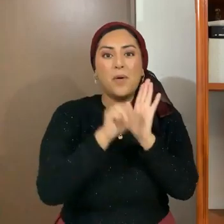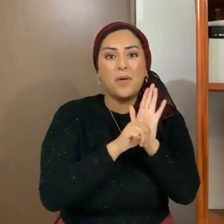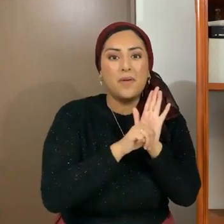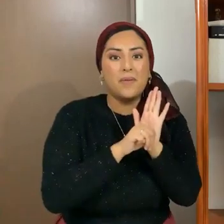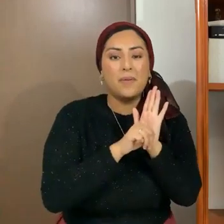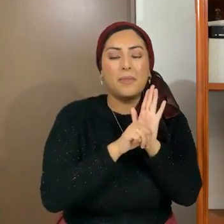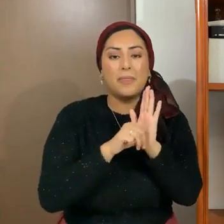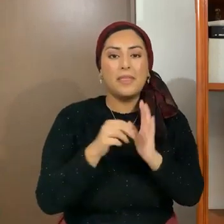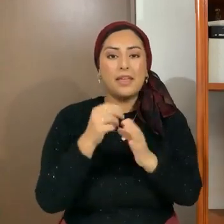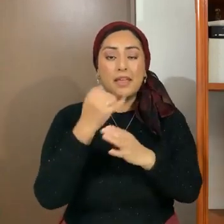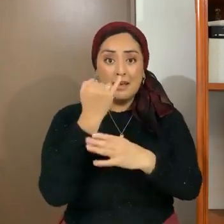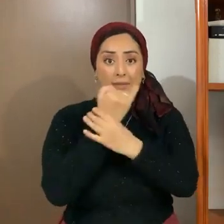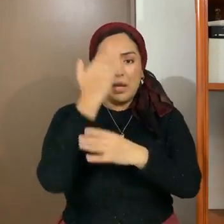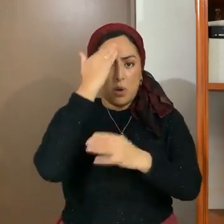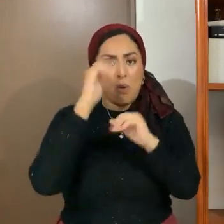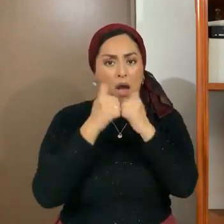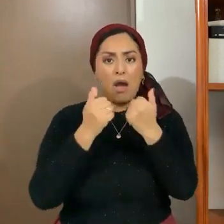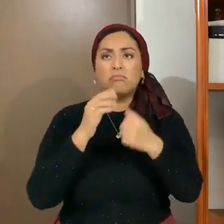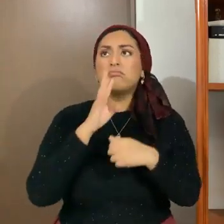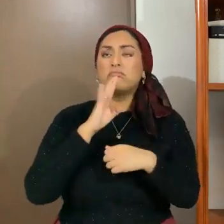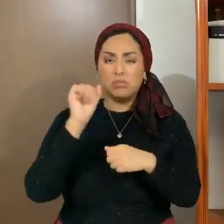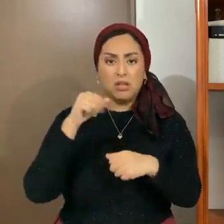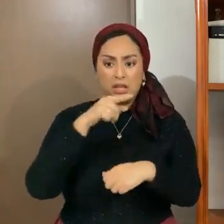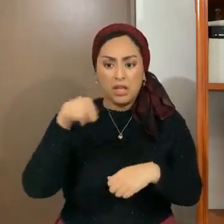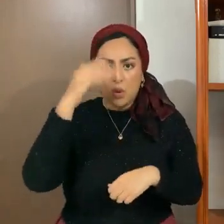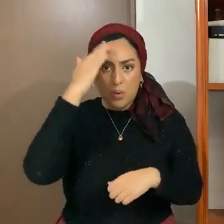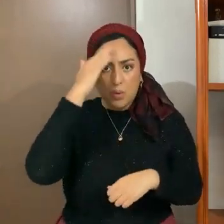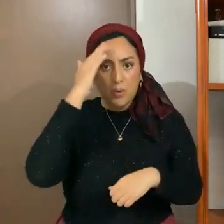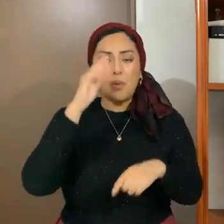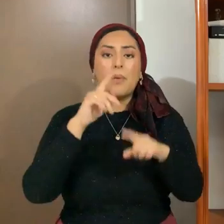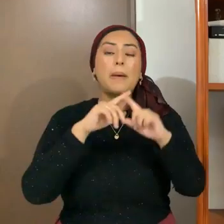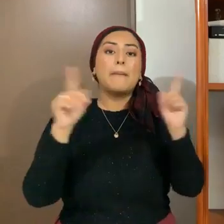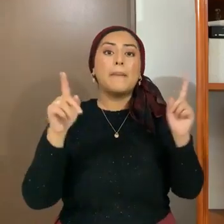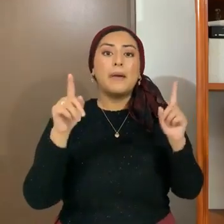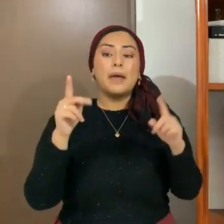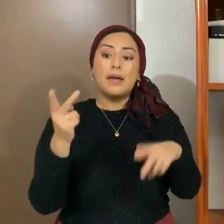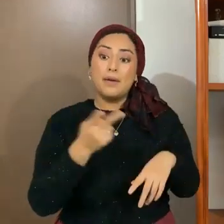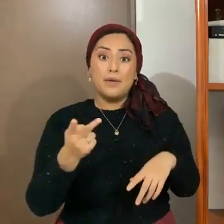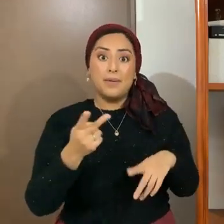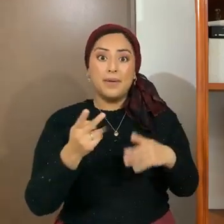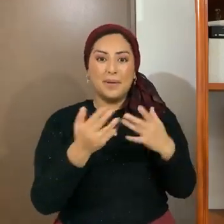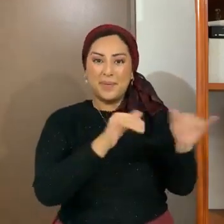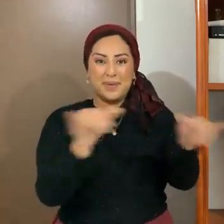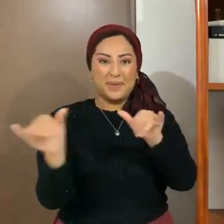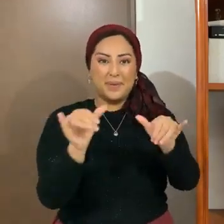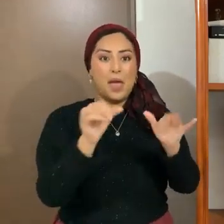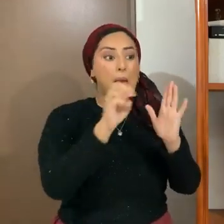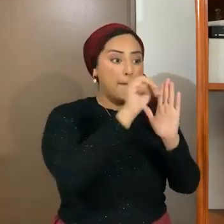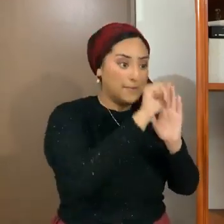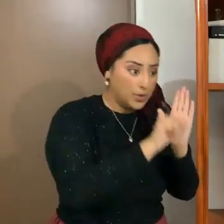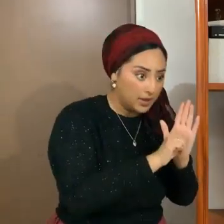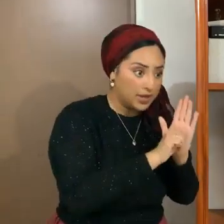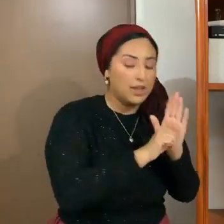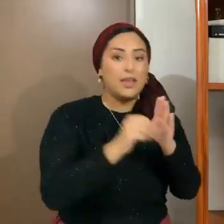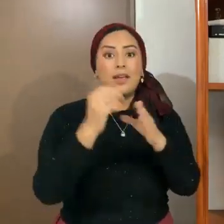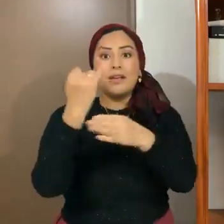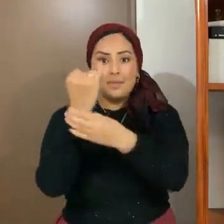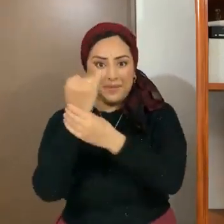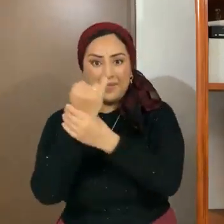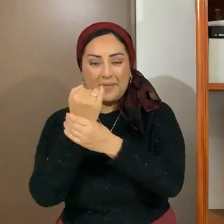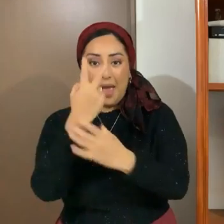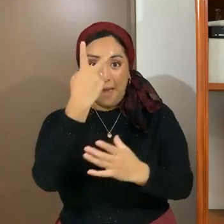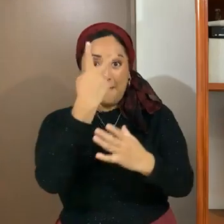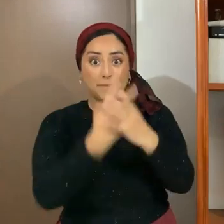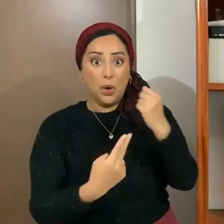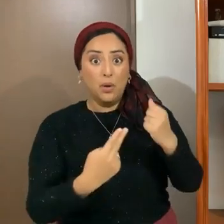no sabía hablar? No, claro que sabía, pero ellos en este momento, ambos siervos de Yahweh, elegidos del